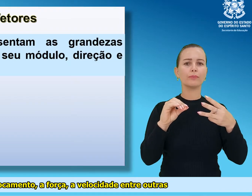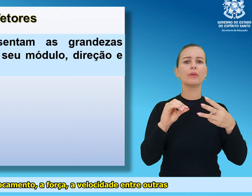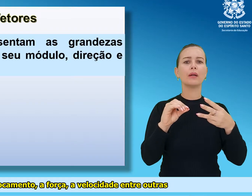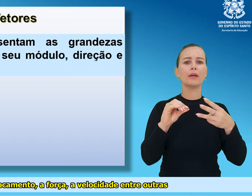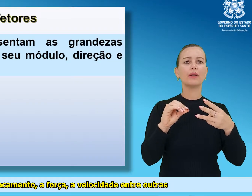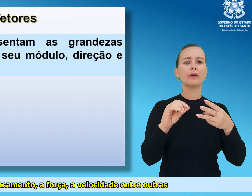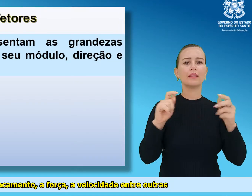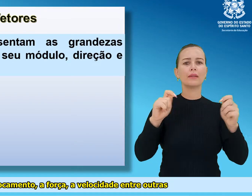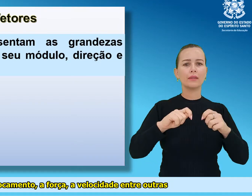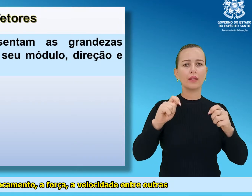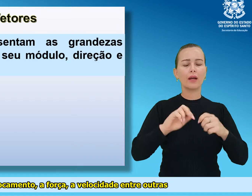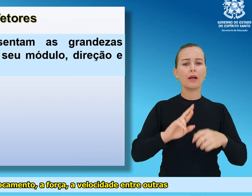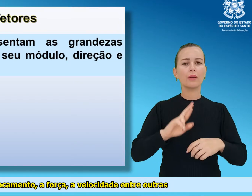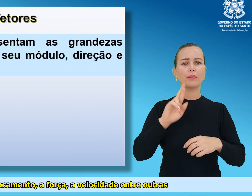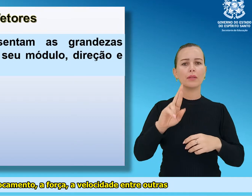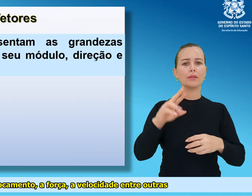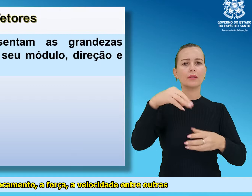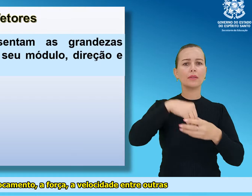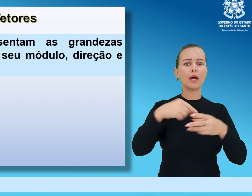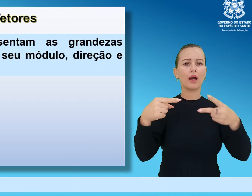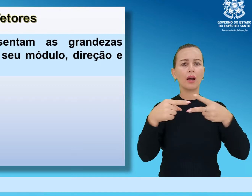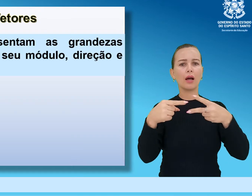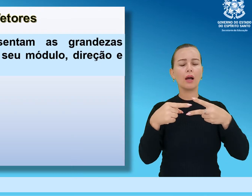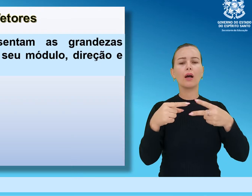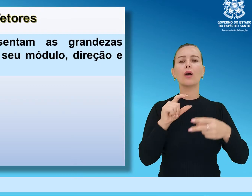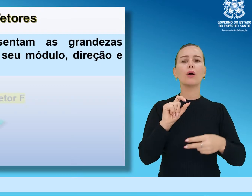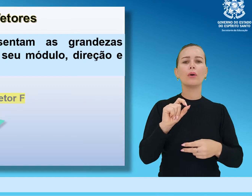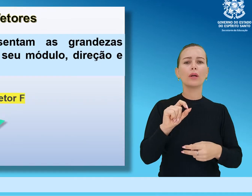a velocidade, entre outras.